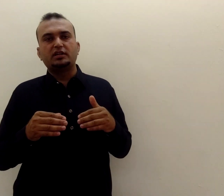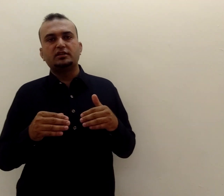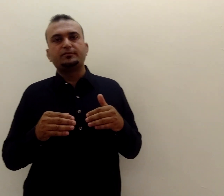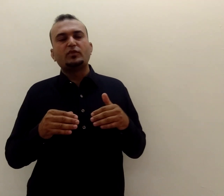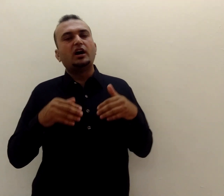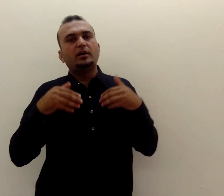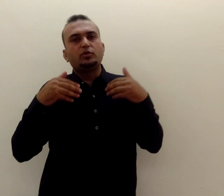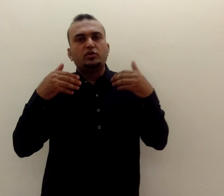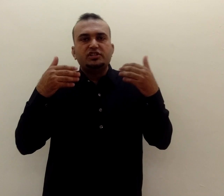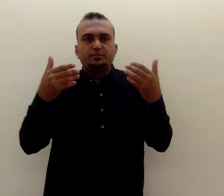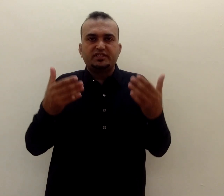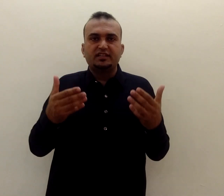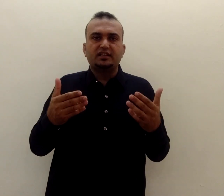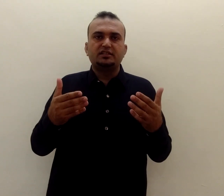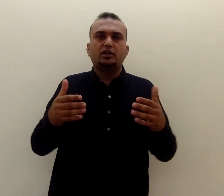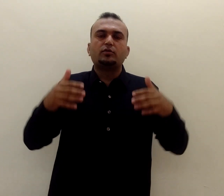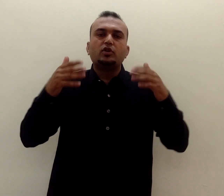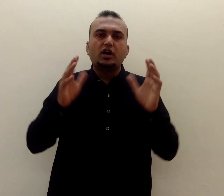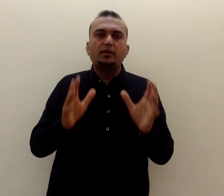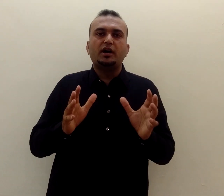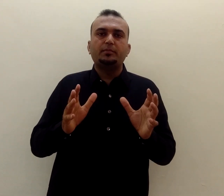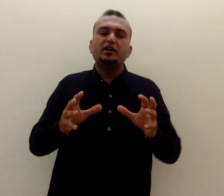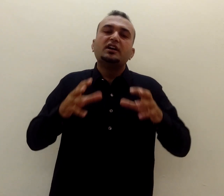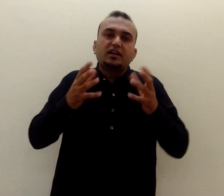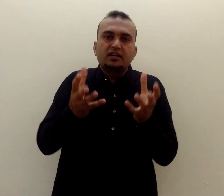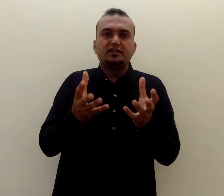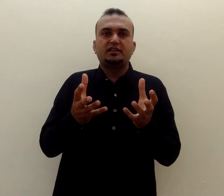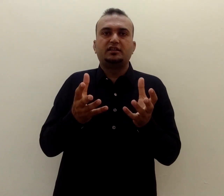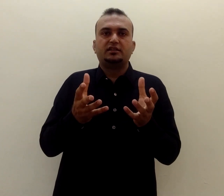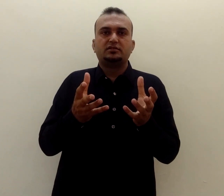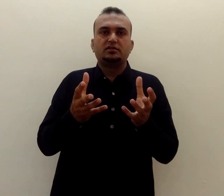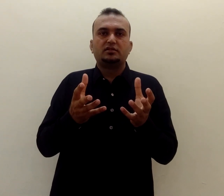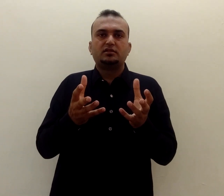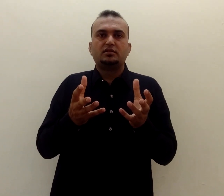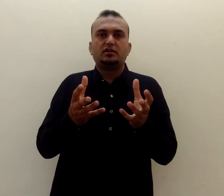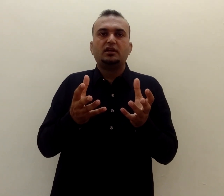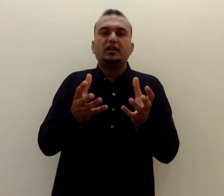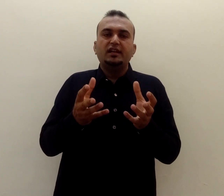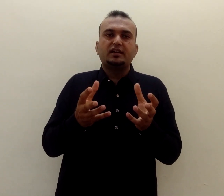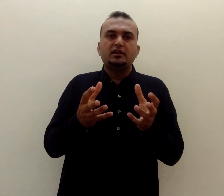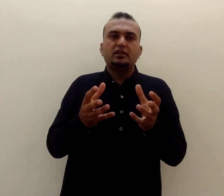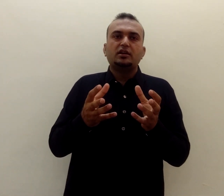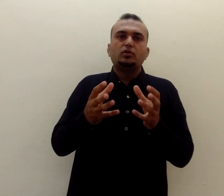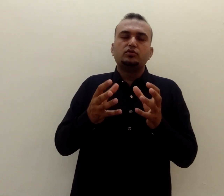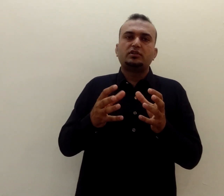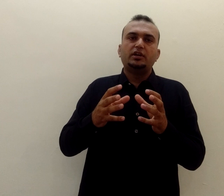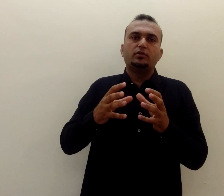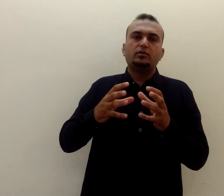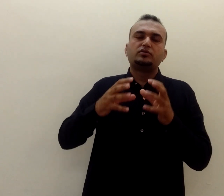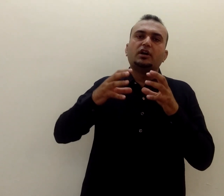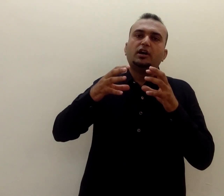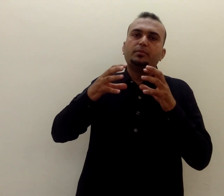औक़ात आपको कोई चीज़ पसंद आती है और वो काम आप करना चाहते हैं, लेकिन उसके उसका आप